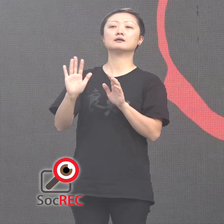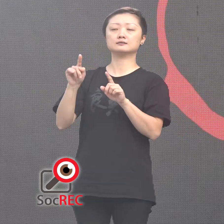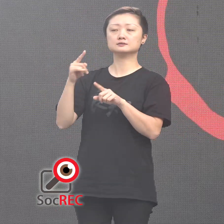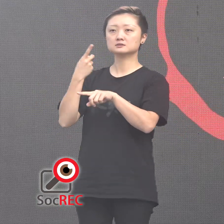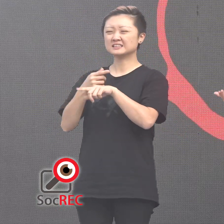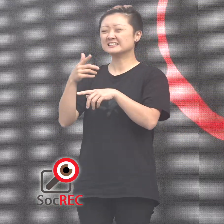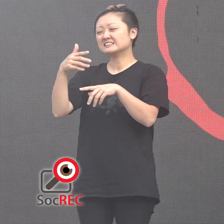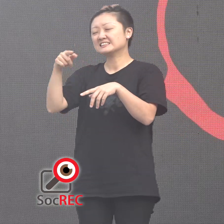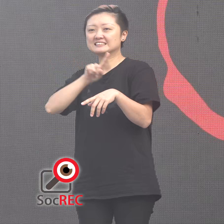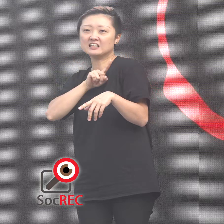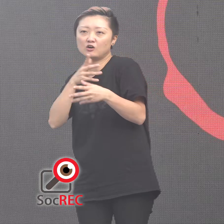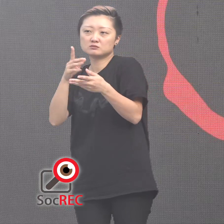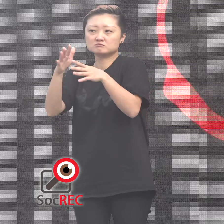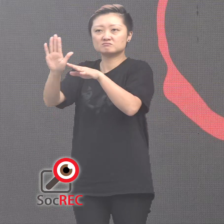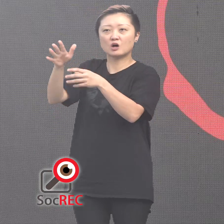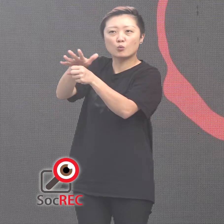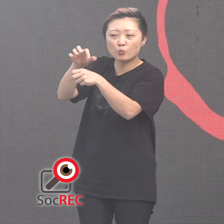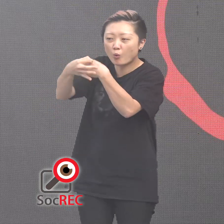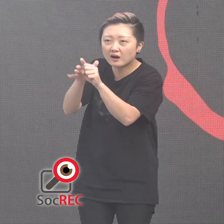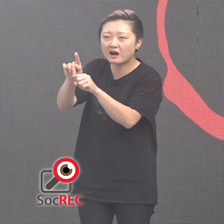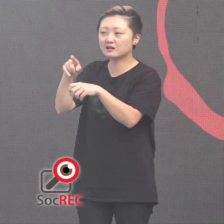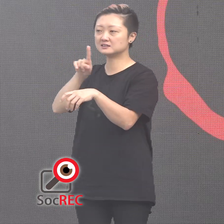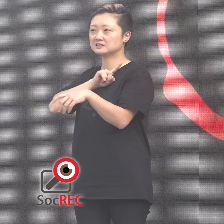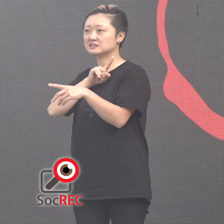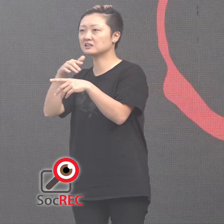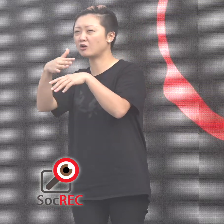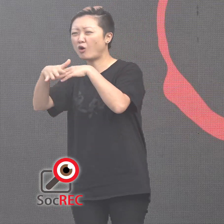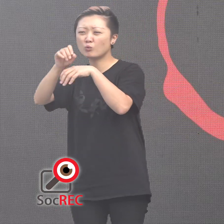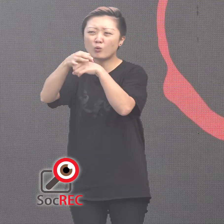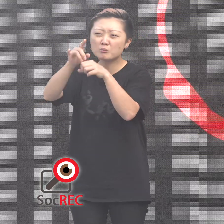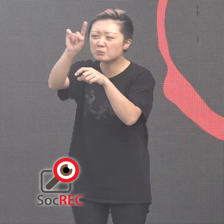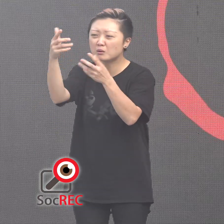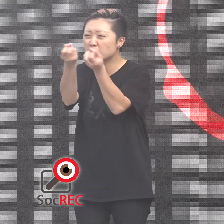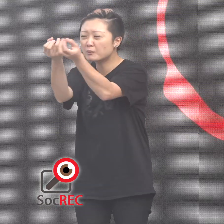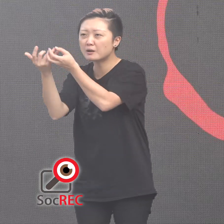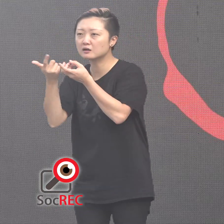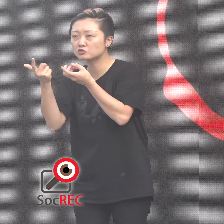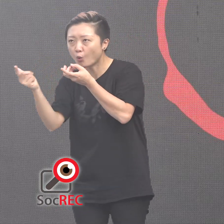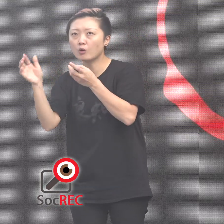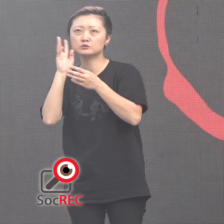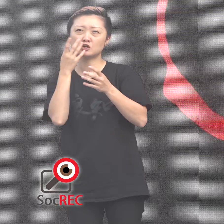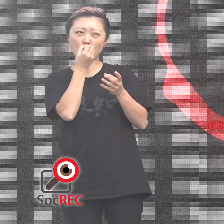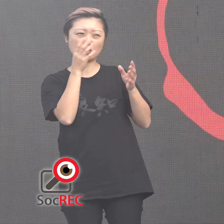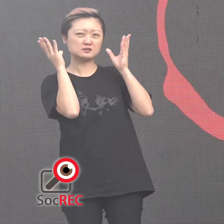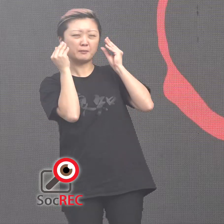上面發生可能更加重大的事情，所以他們的媒體都會集中報導其他國家的事